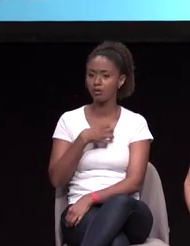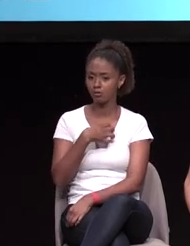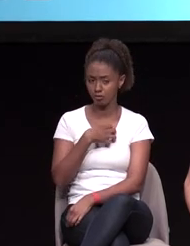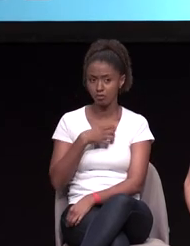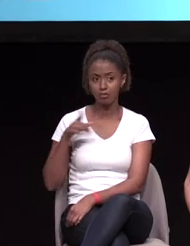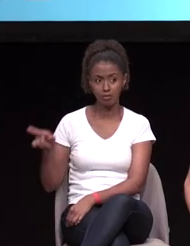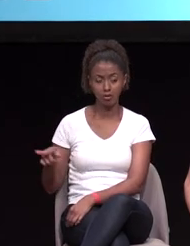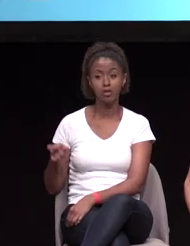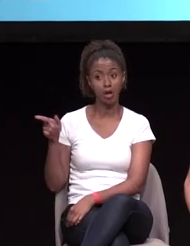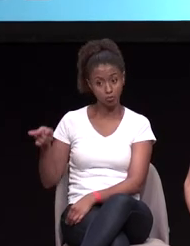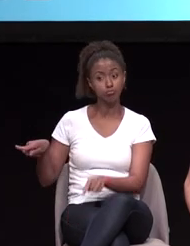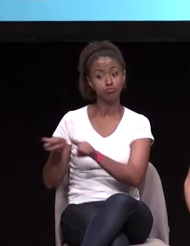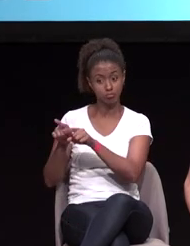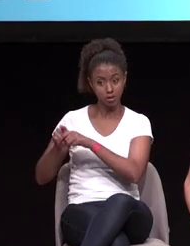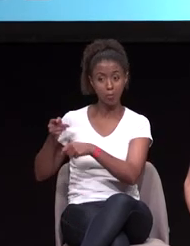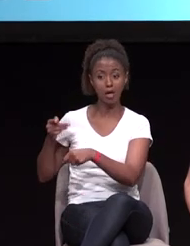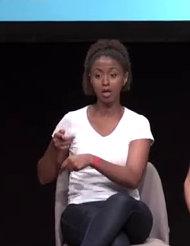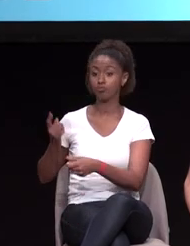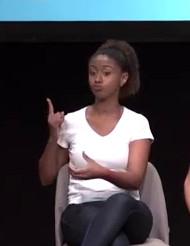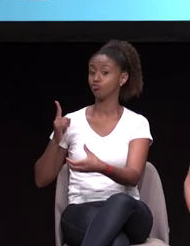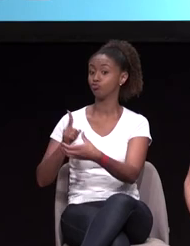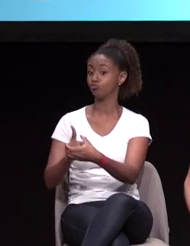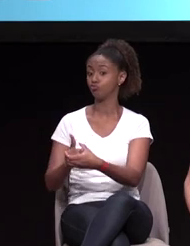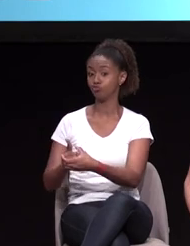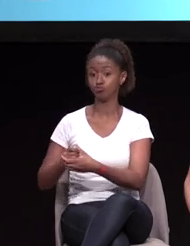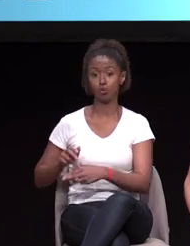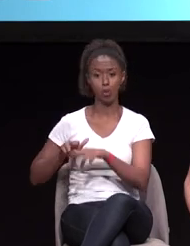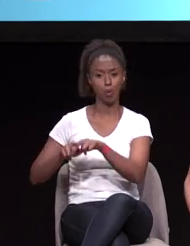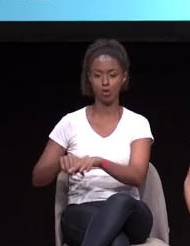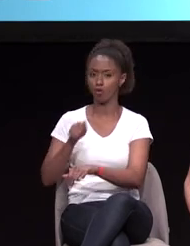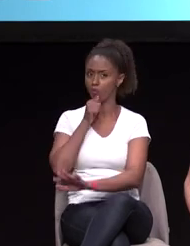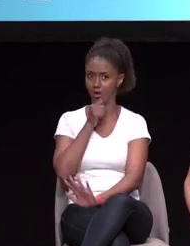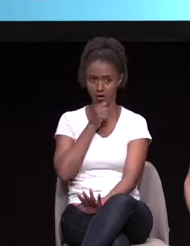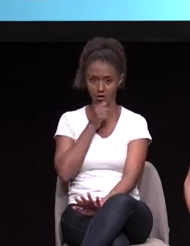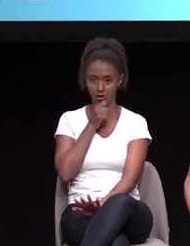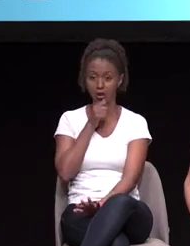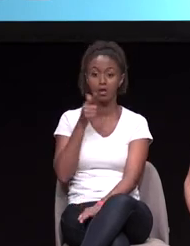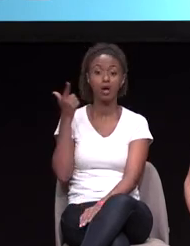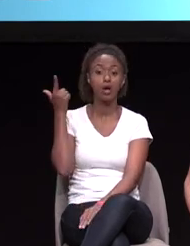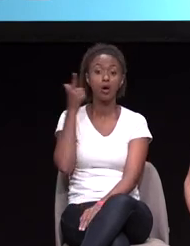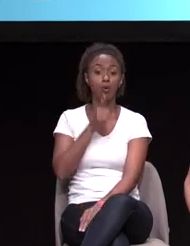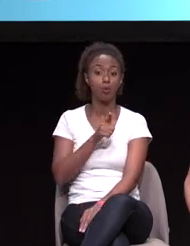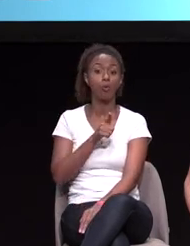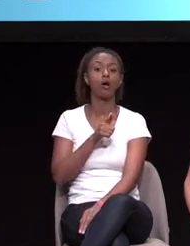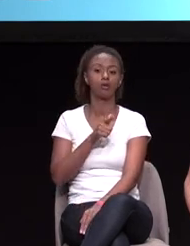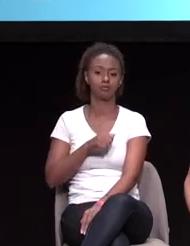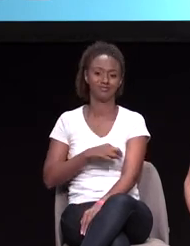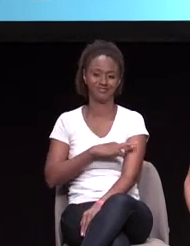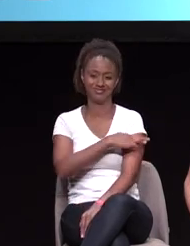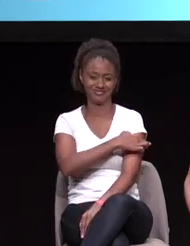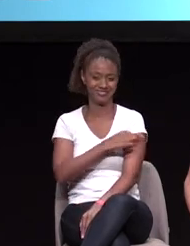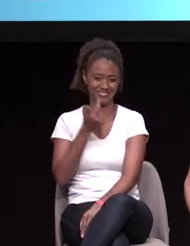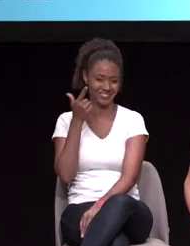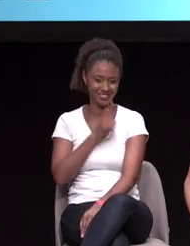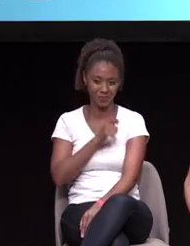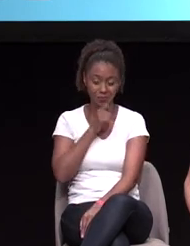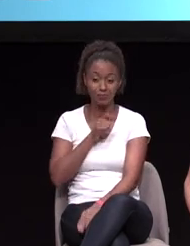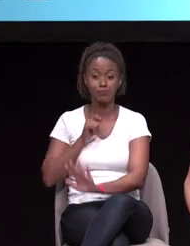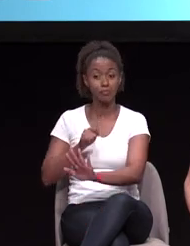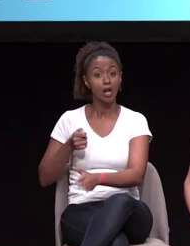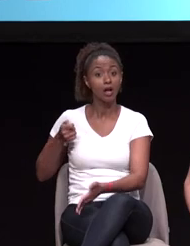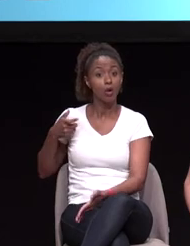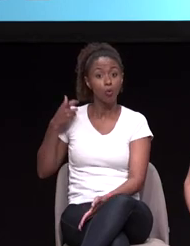iniciado no candomblé ele ganhou uma bolsa de estudo durante um